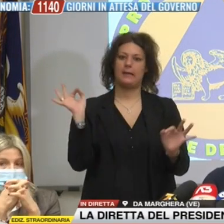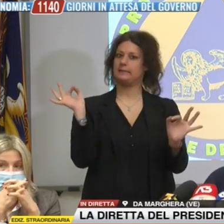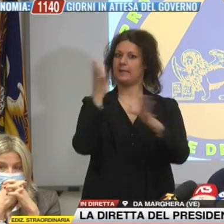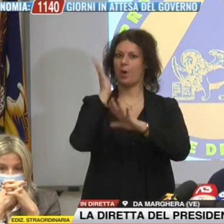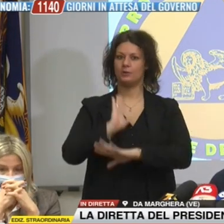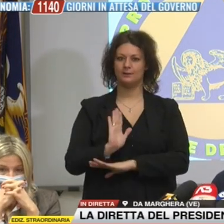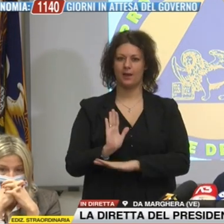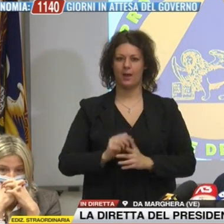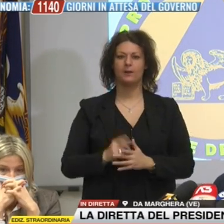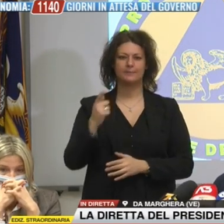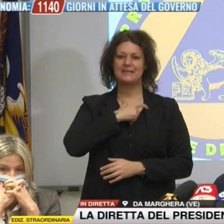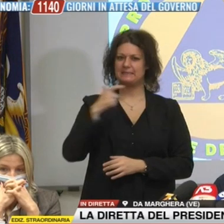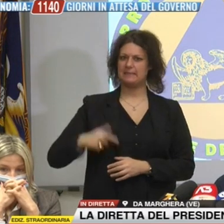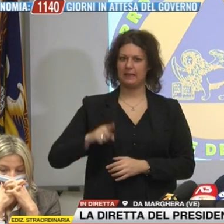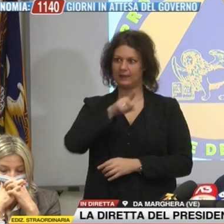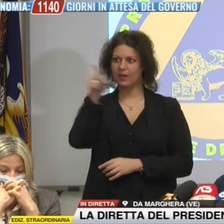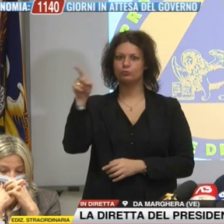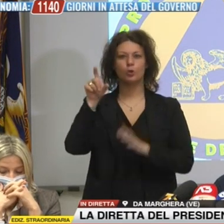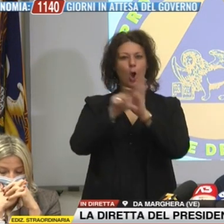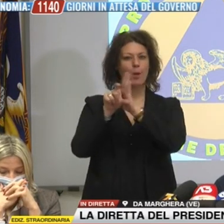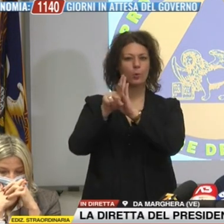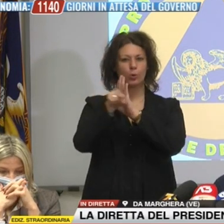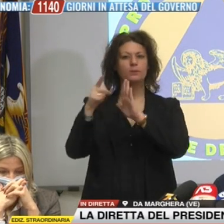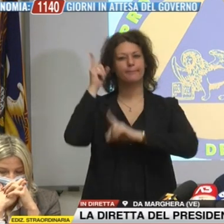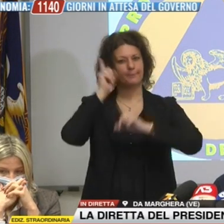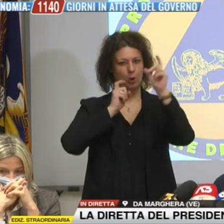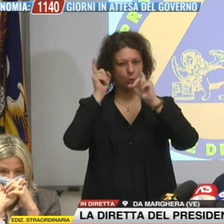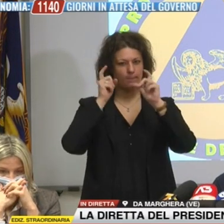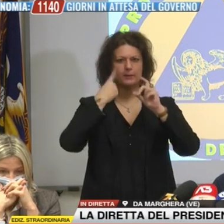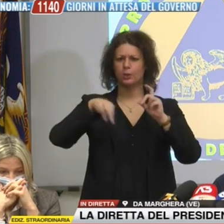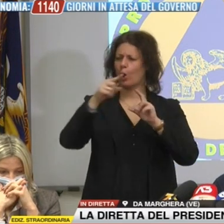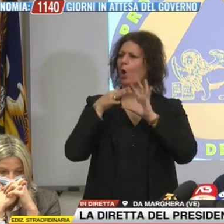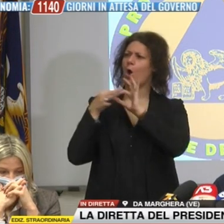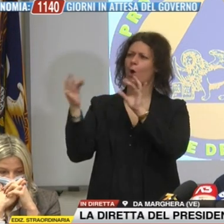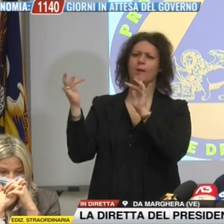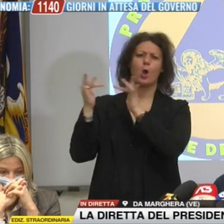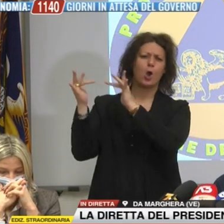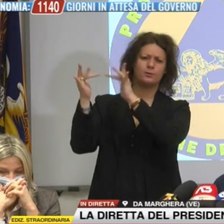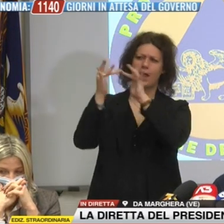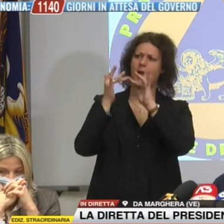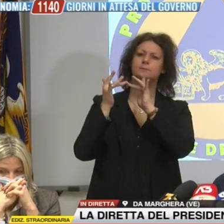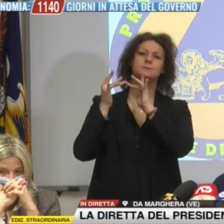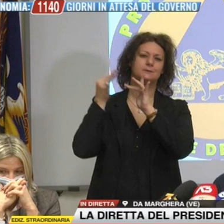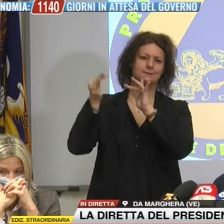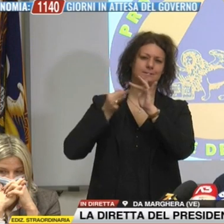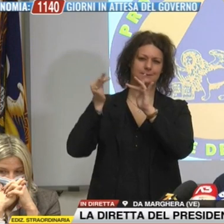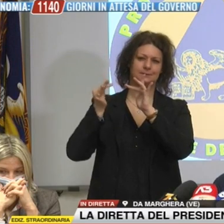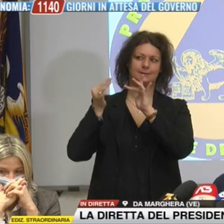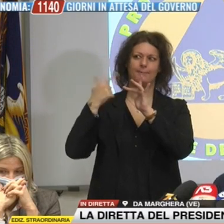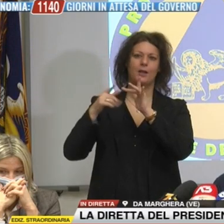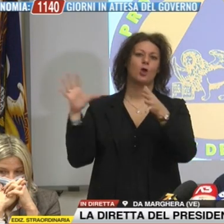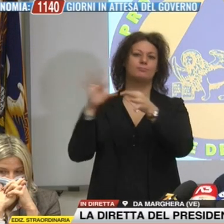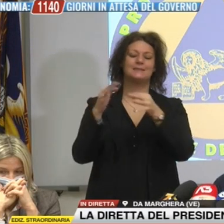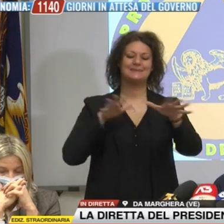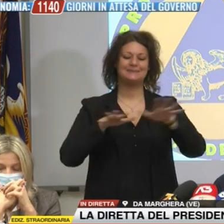lo siamo ancora di più, siamo in costante collegamento con tutte le i soggetti che fanno parte del sistema di